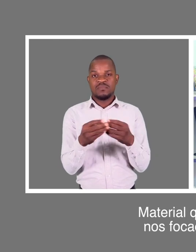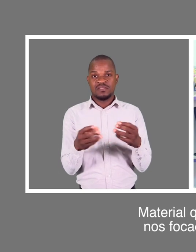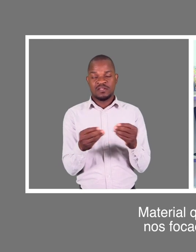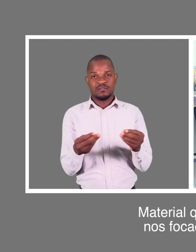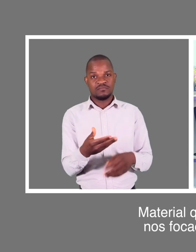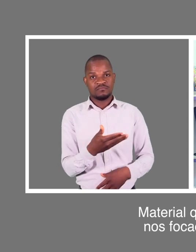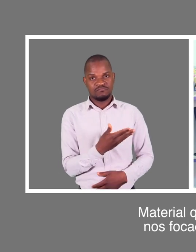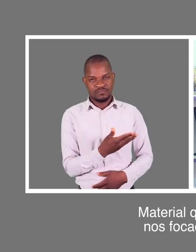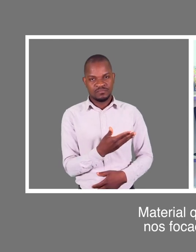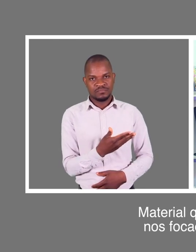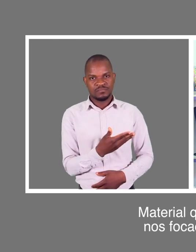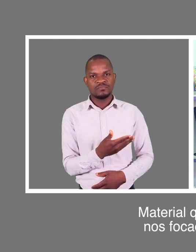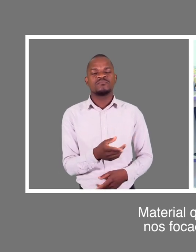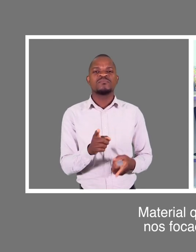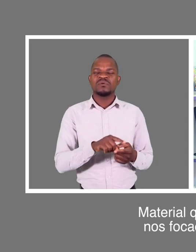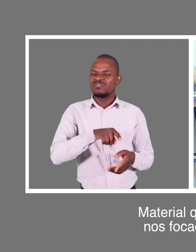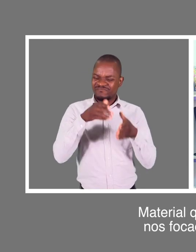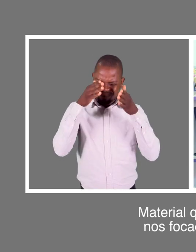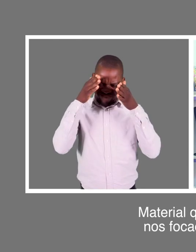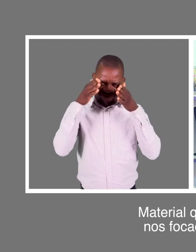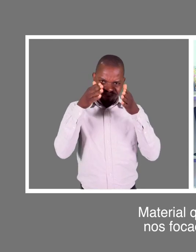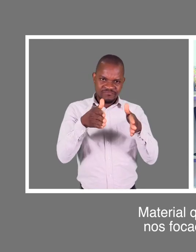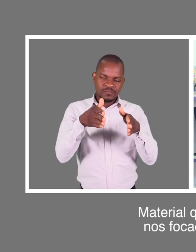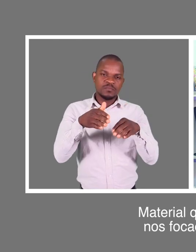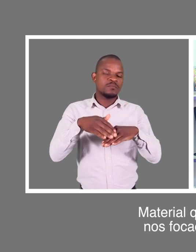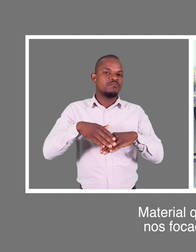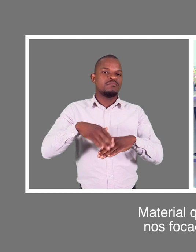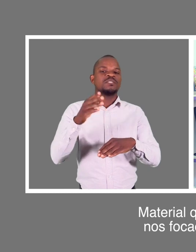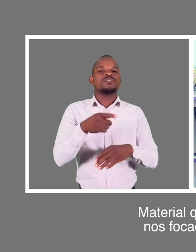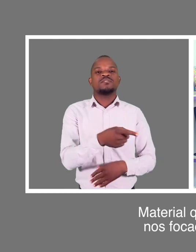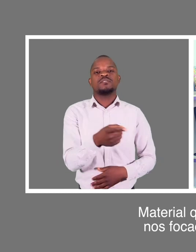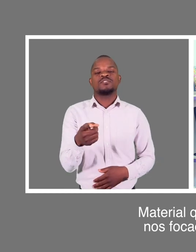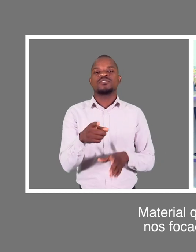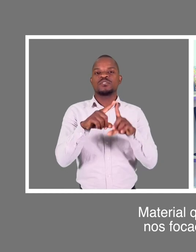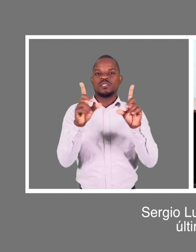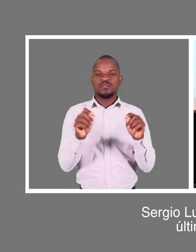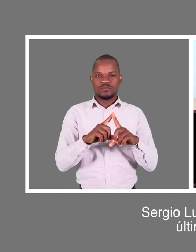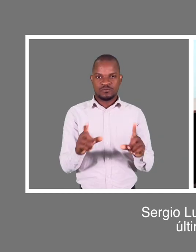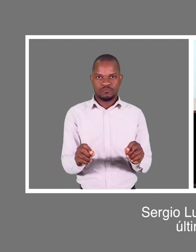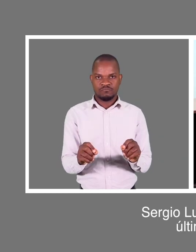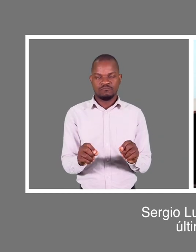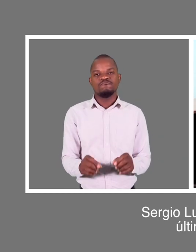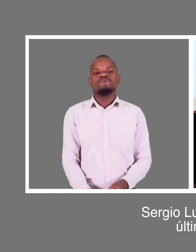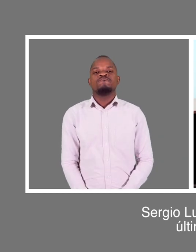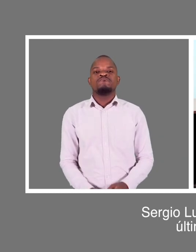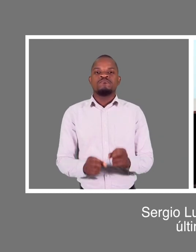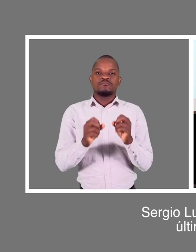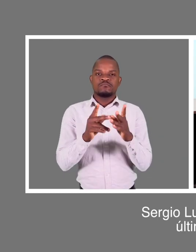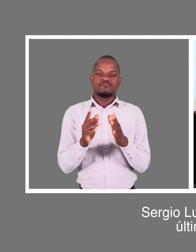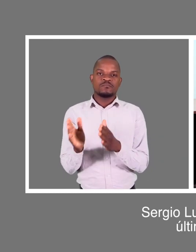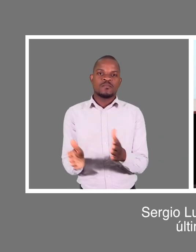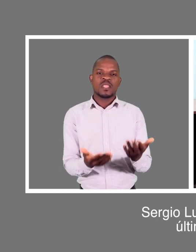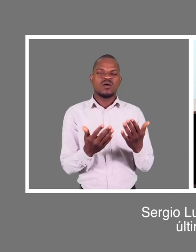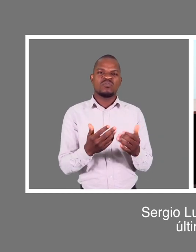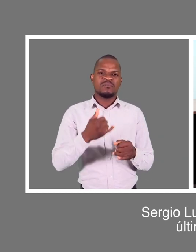gente usa. Então, temos que focar, de facto, nesse serviço. Sérgio Luiz, mesmo para